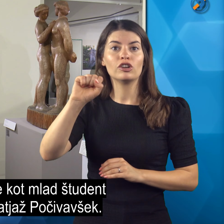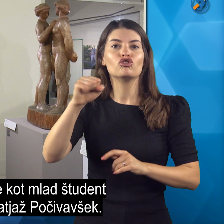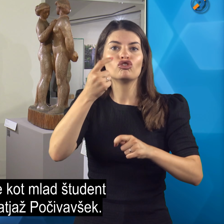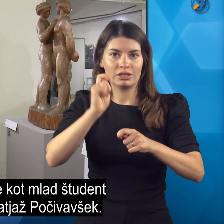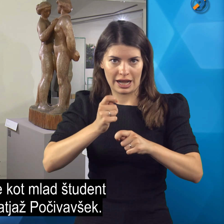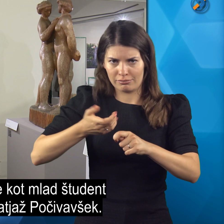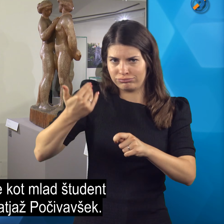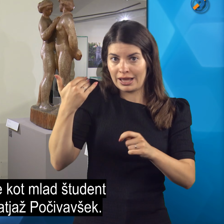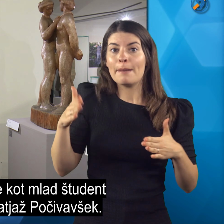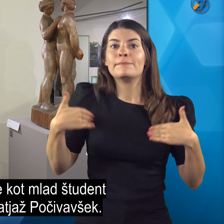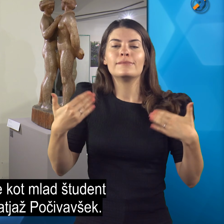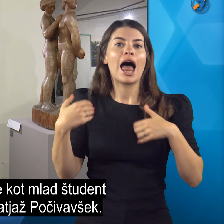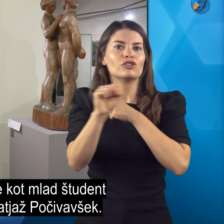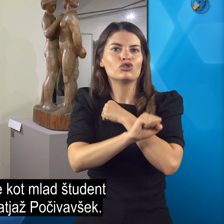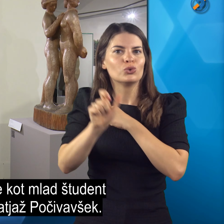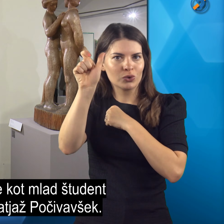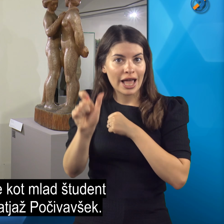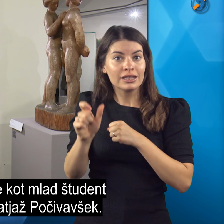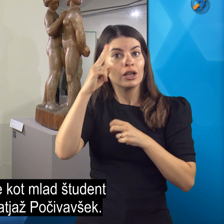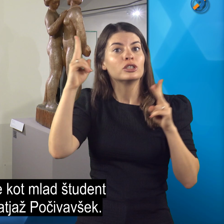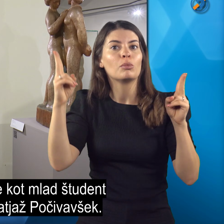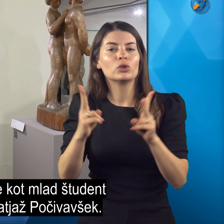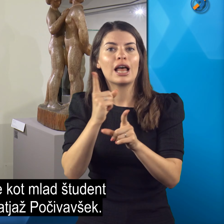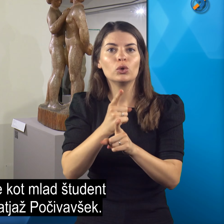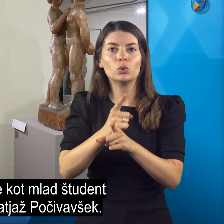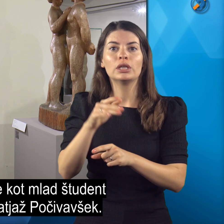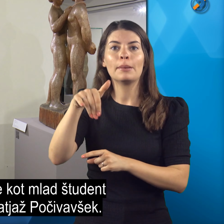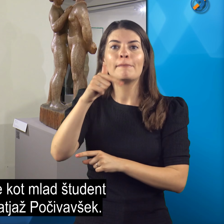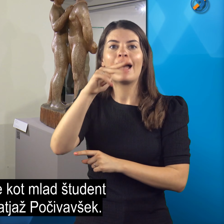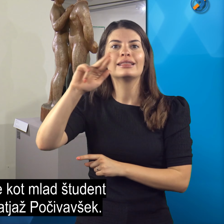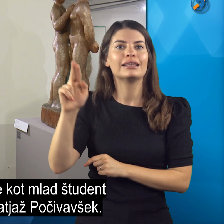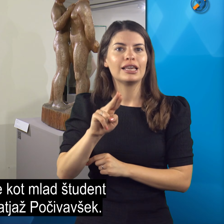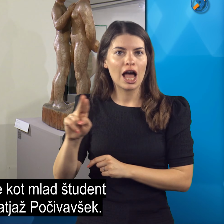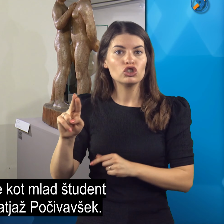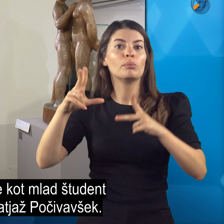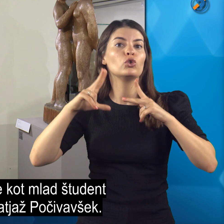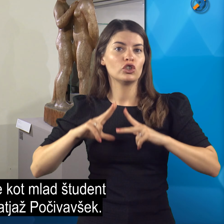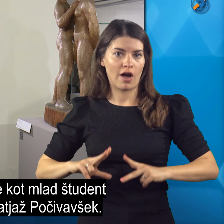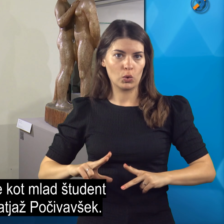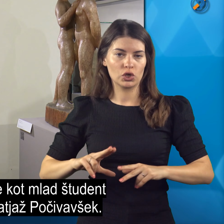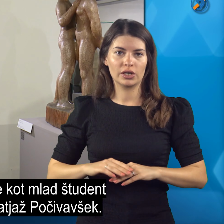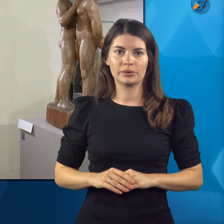Ivana Štreklja je kot mlad študent spoznal tudi Matjaž Počivavšek.